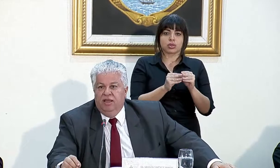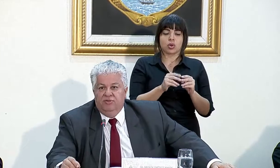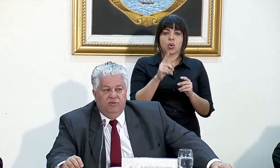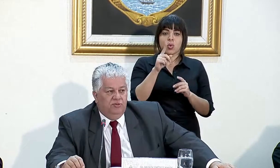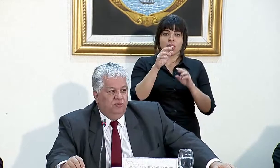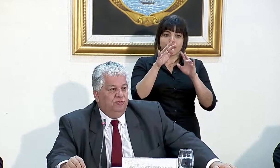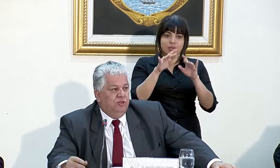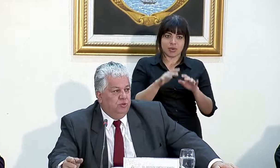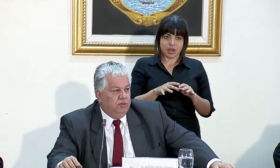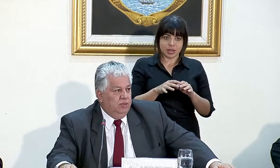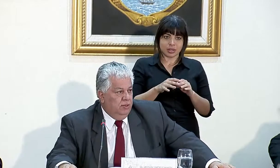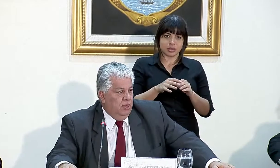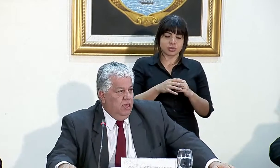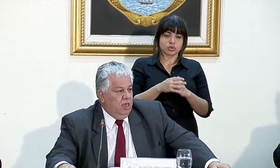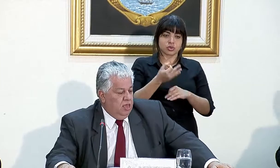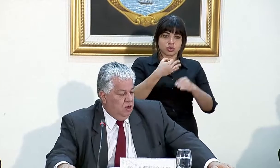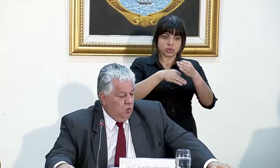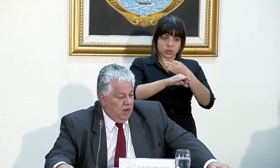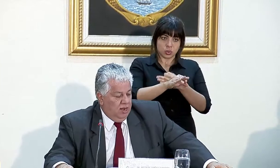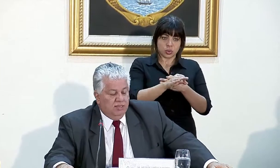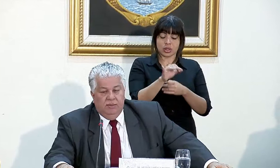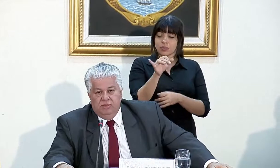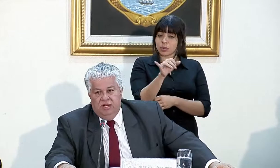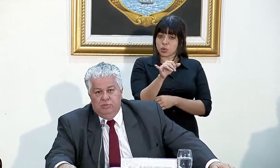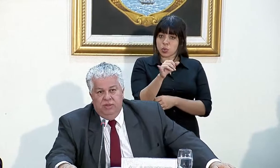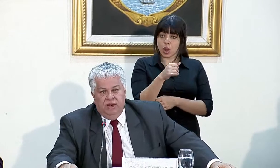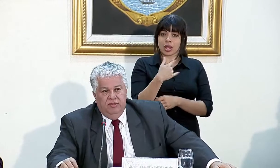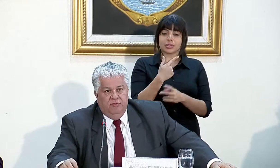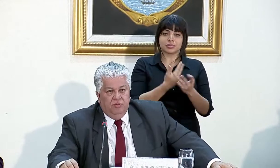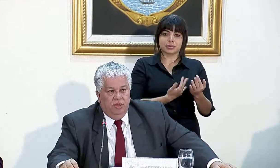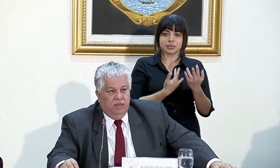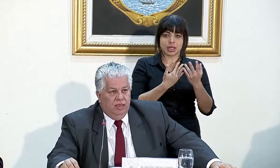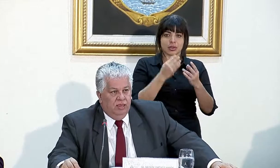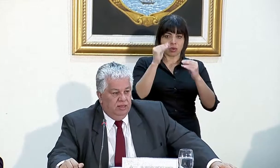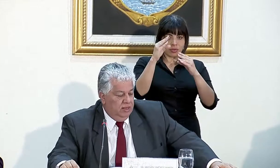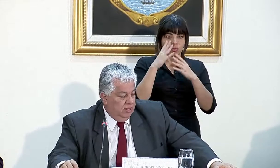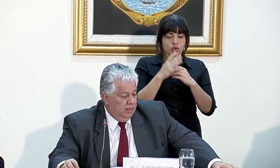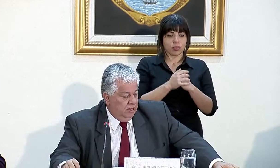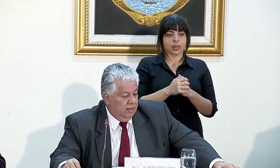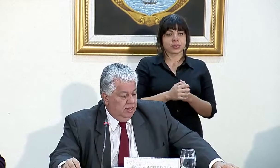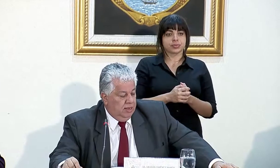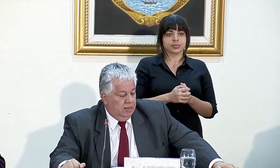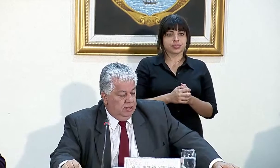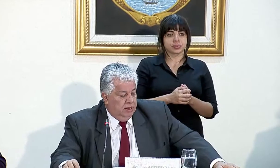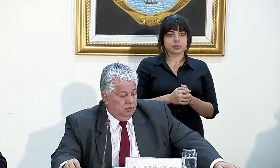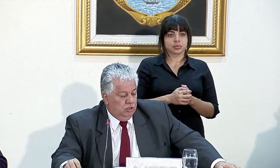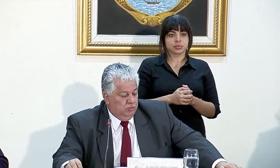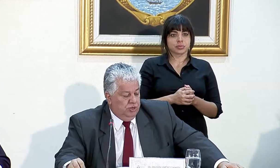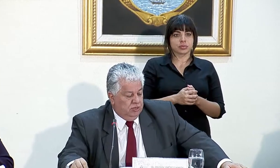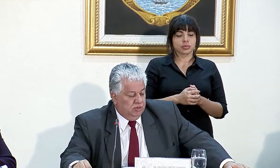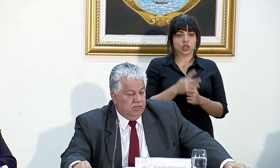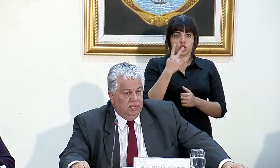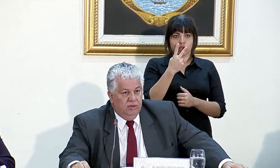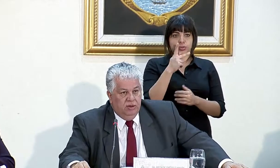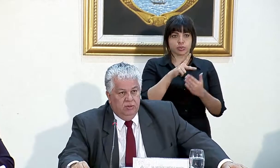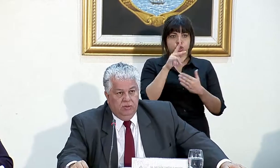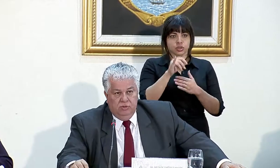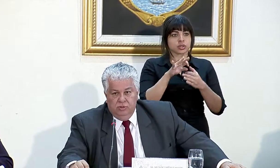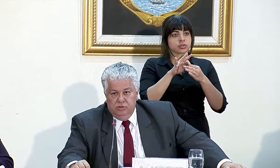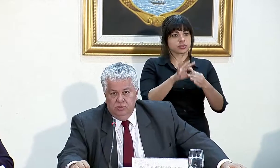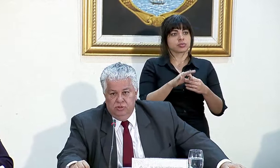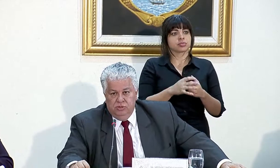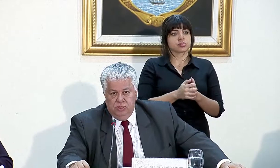en una redacción sustituta. Igual estamos a la espera del informe de los dos proyectos que tienen que ver